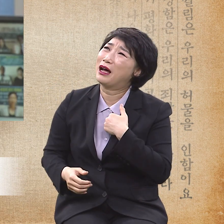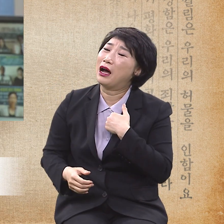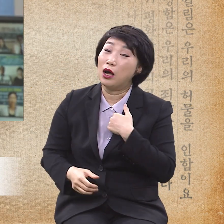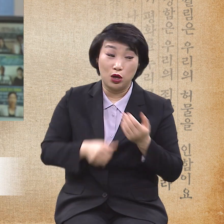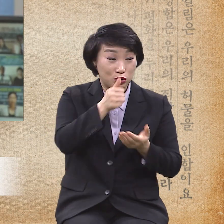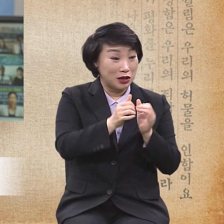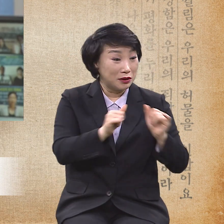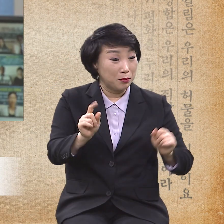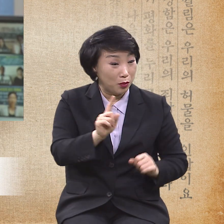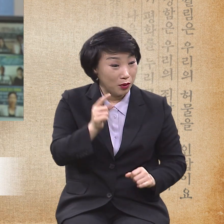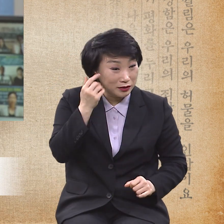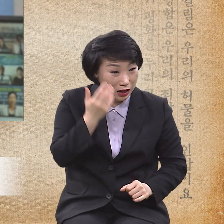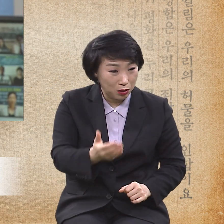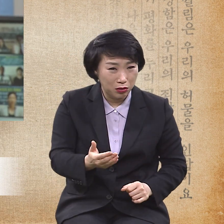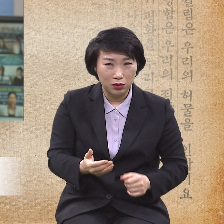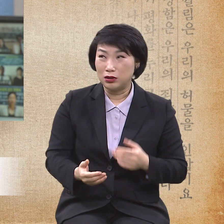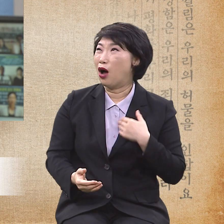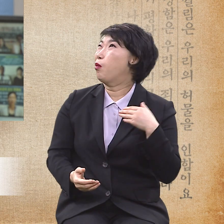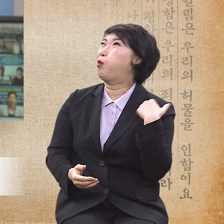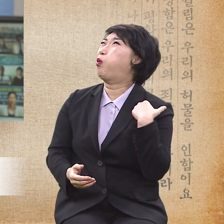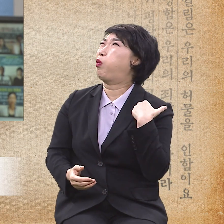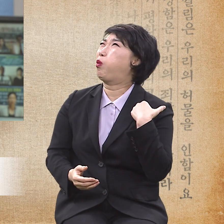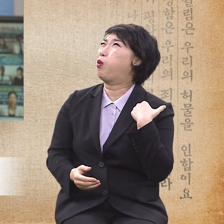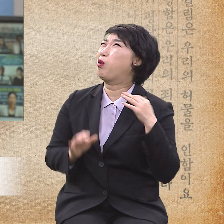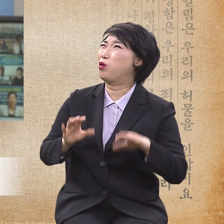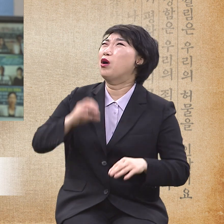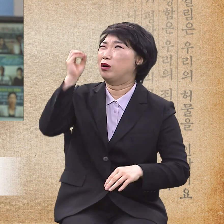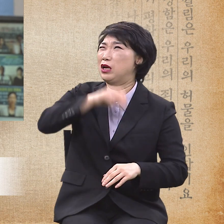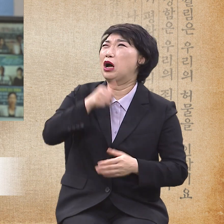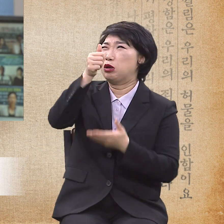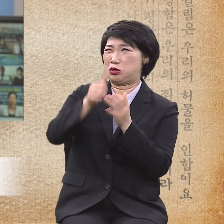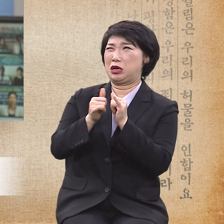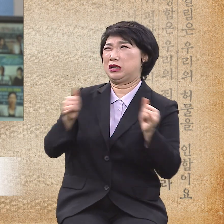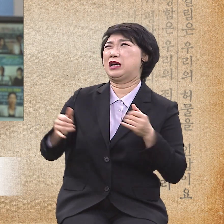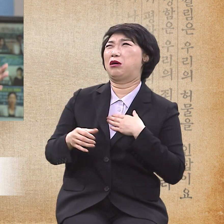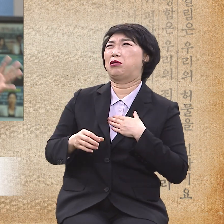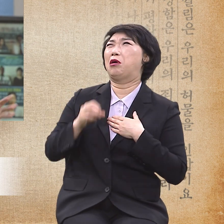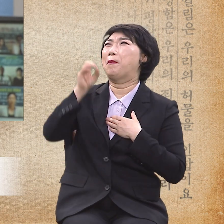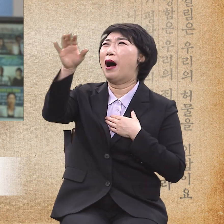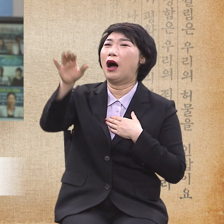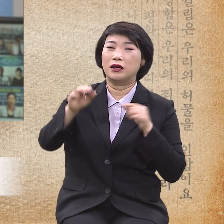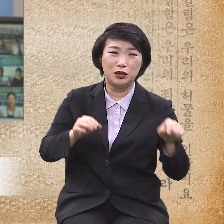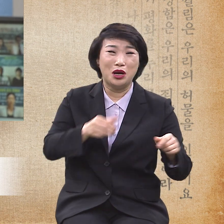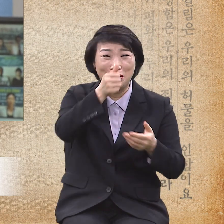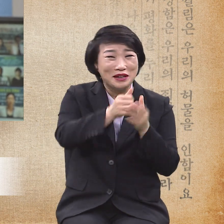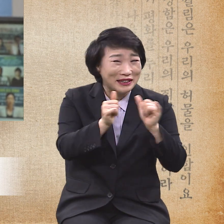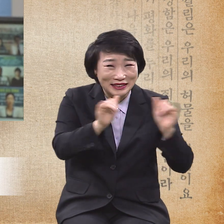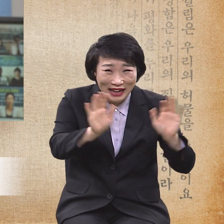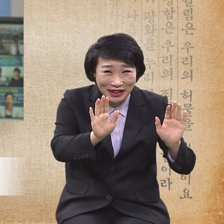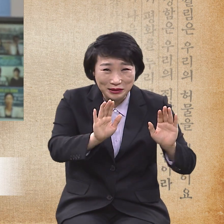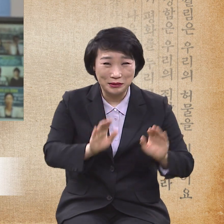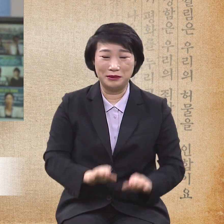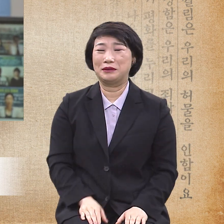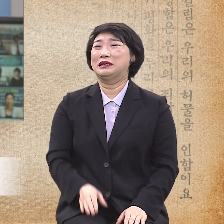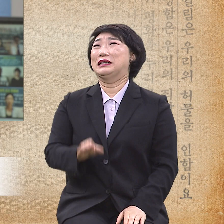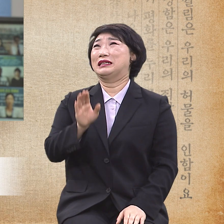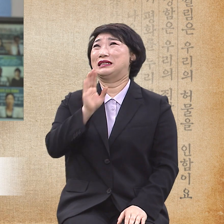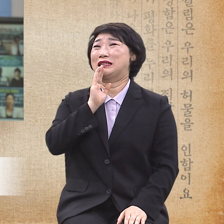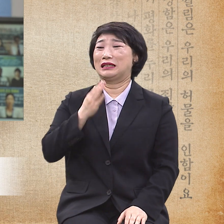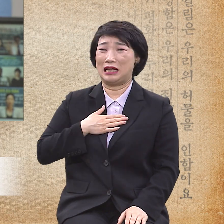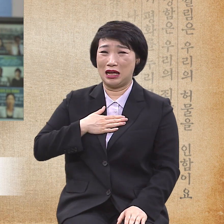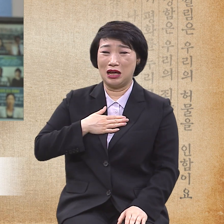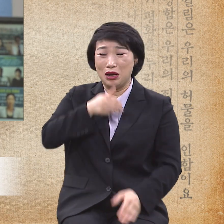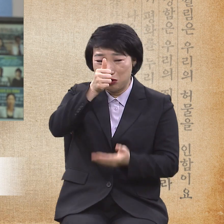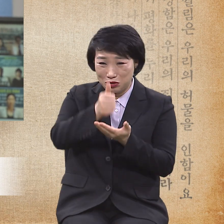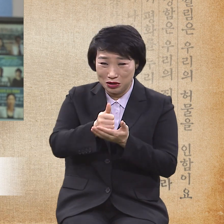무슨 죄인이요? 그냥 모르는데 그냥 죄인이라고 하는 거예요. 이런 죄인 말고 진짜 죄를